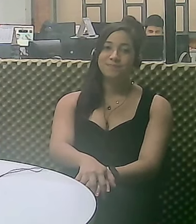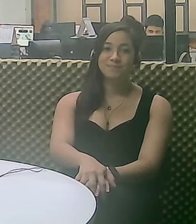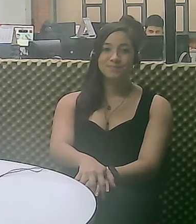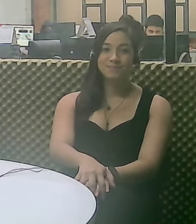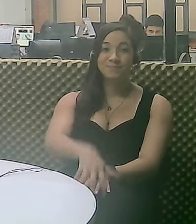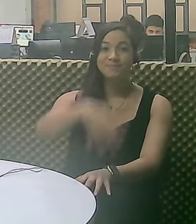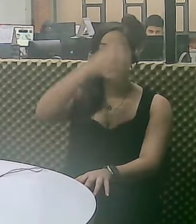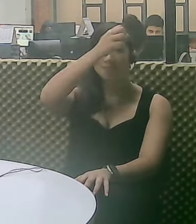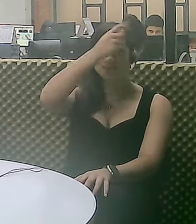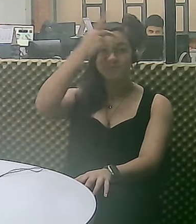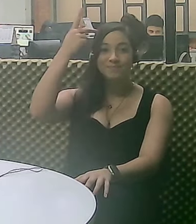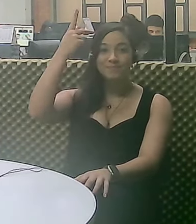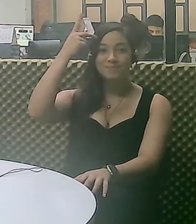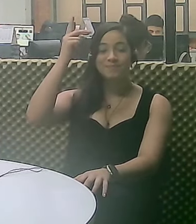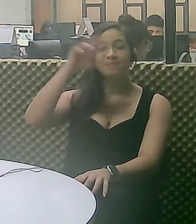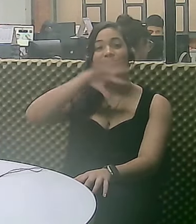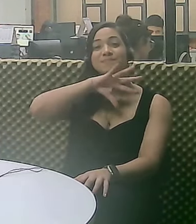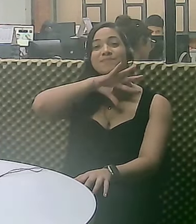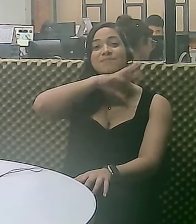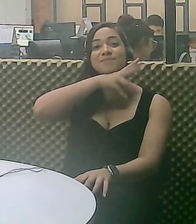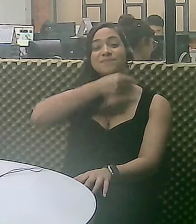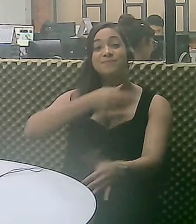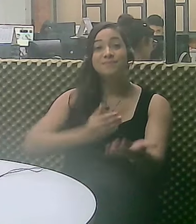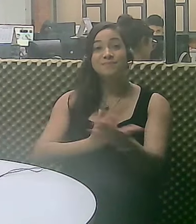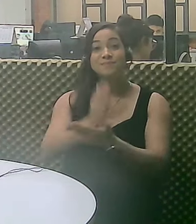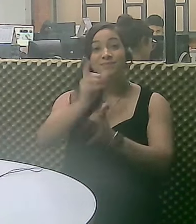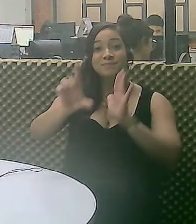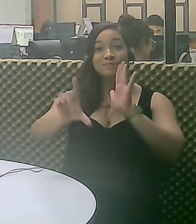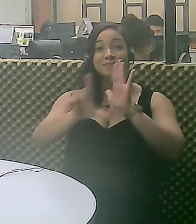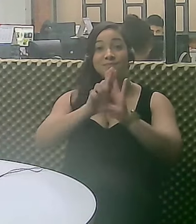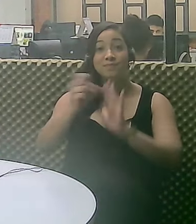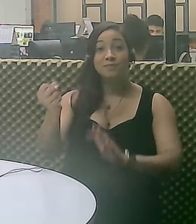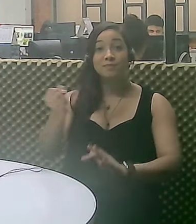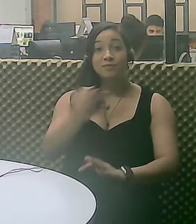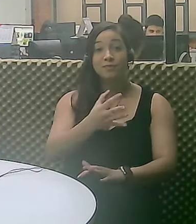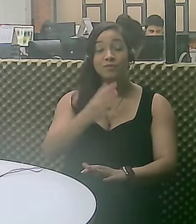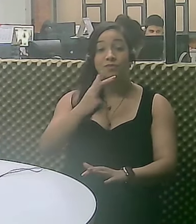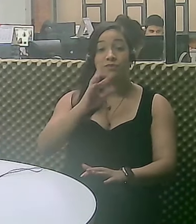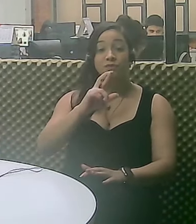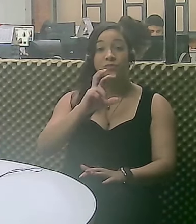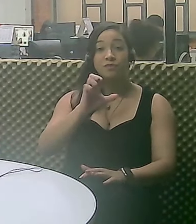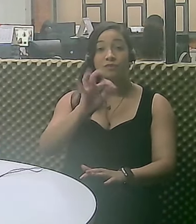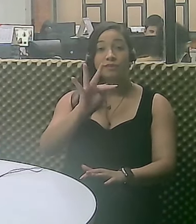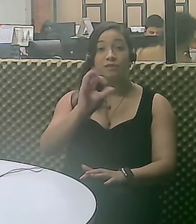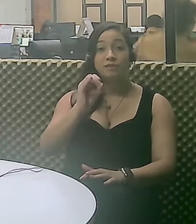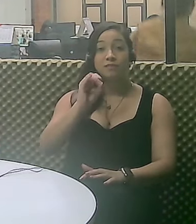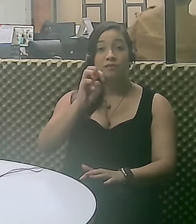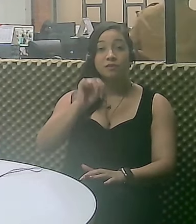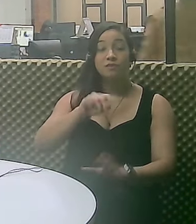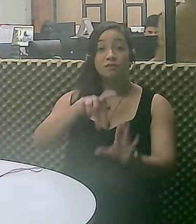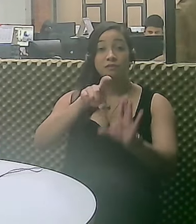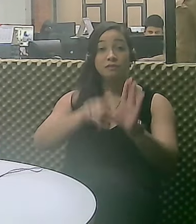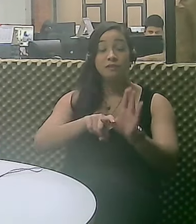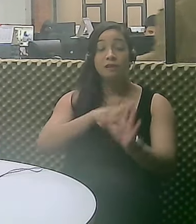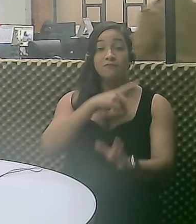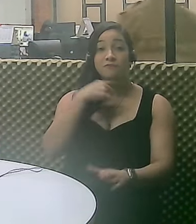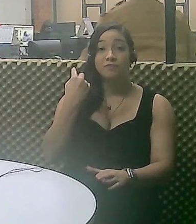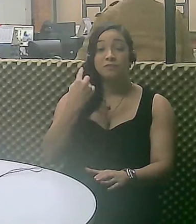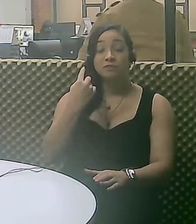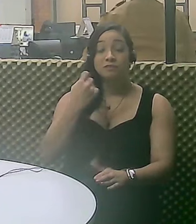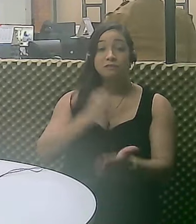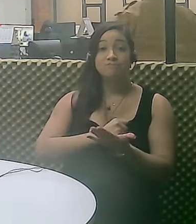O prefeito Odelmo Leão sancionou a lei que institui o novo programa de refinanciamento dos débitos vencidos e a